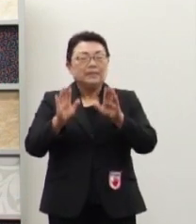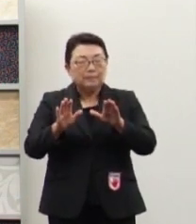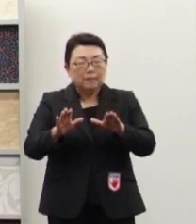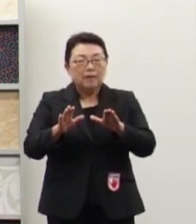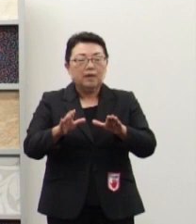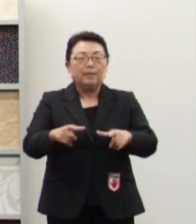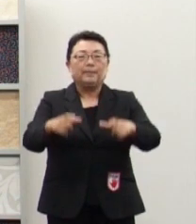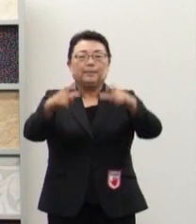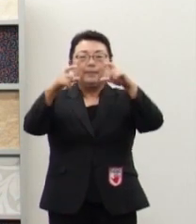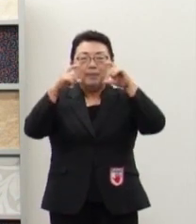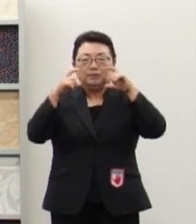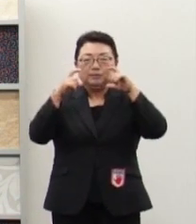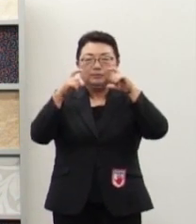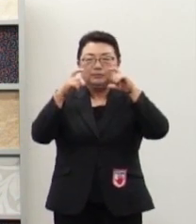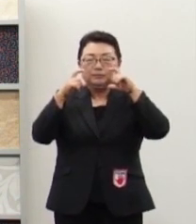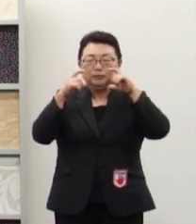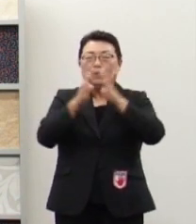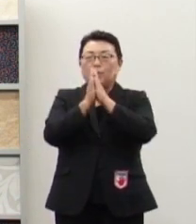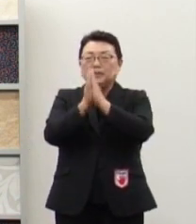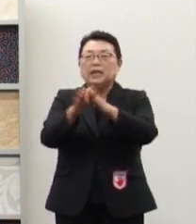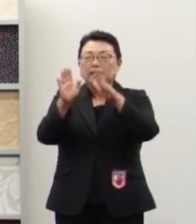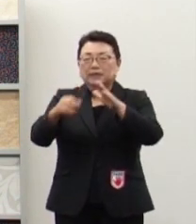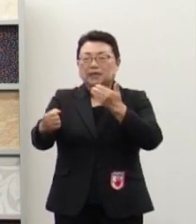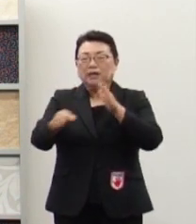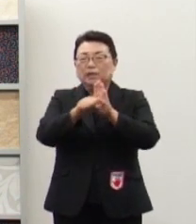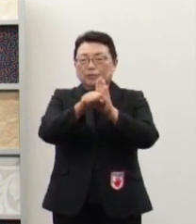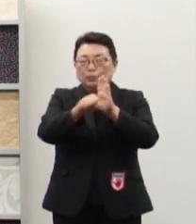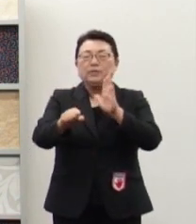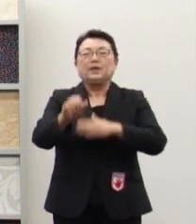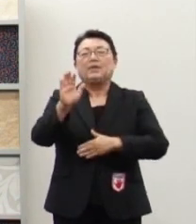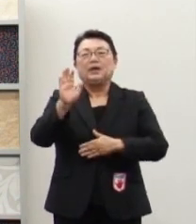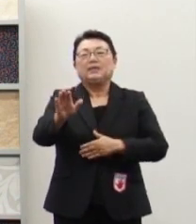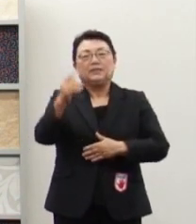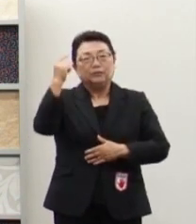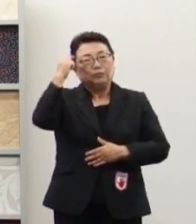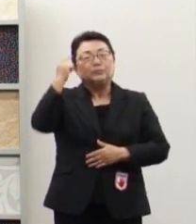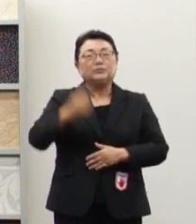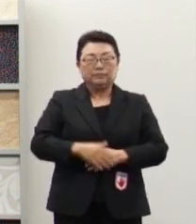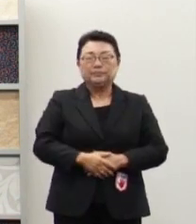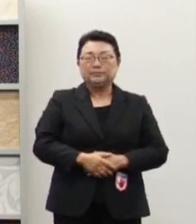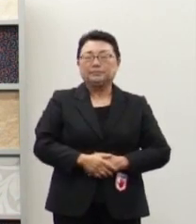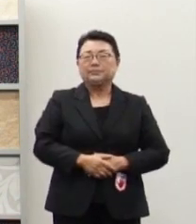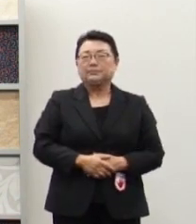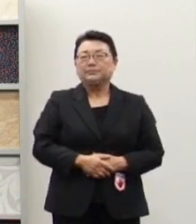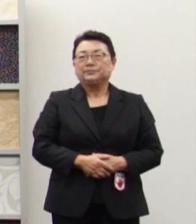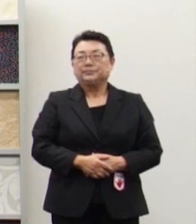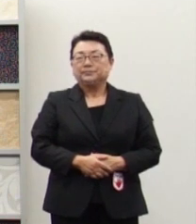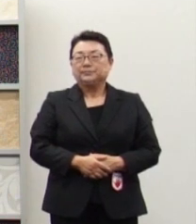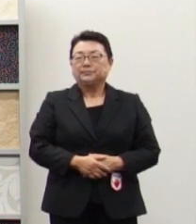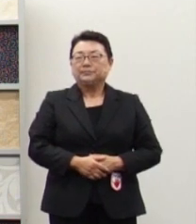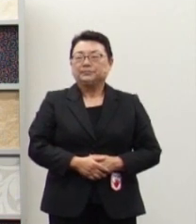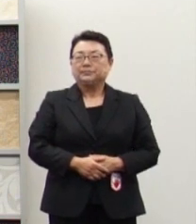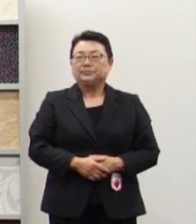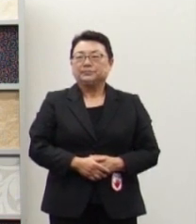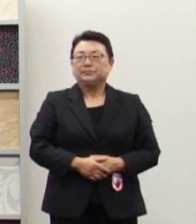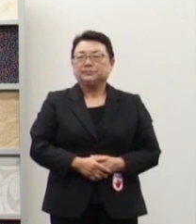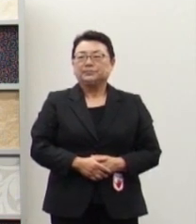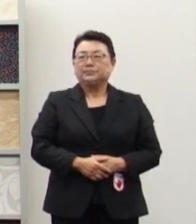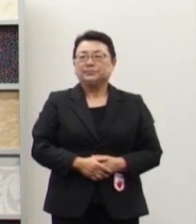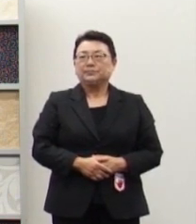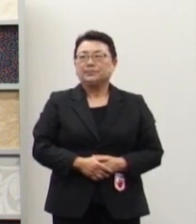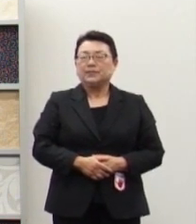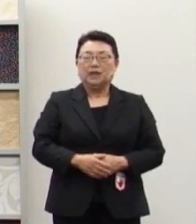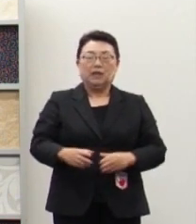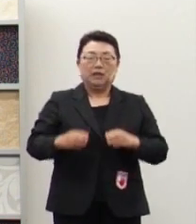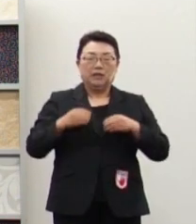徹底をお願いをした効果というのはあったのではないかというふうに考えております。 はい、嬉しいでしょうか。 はい、大